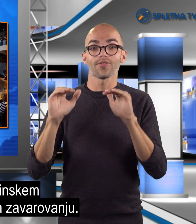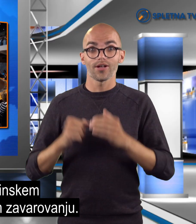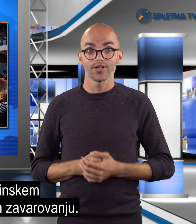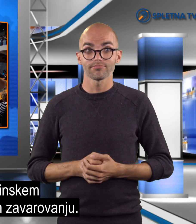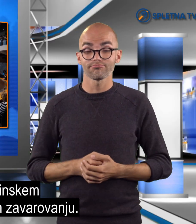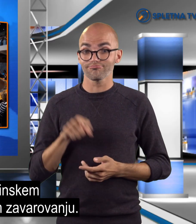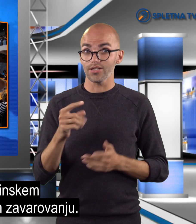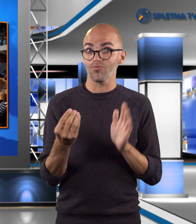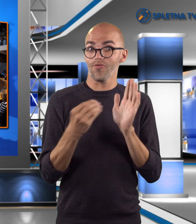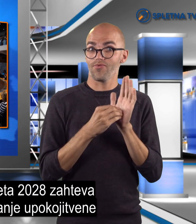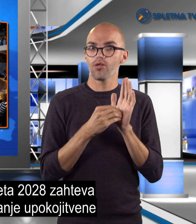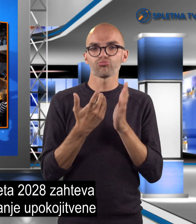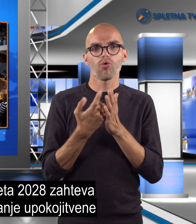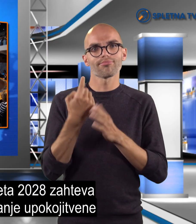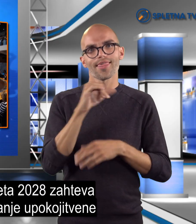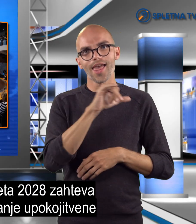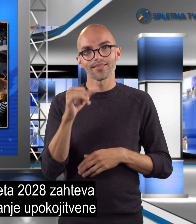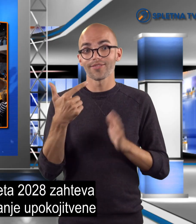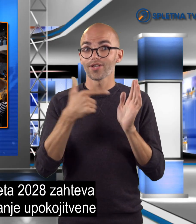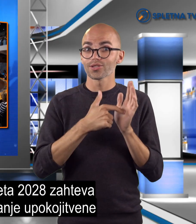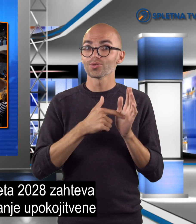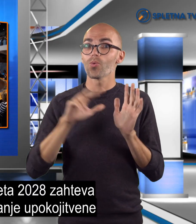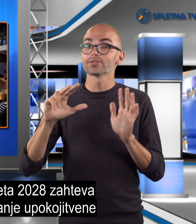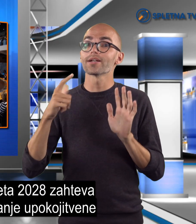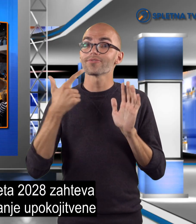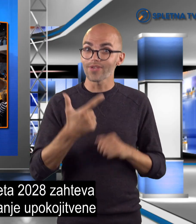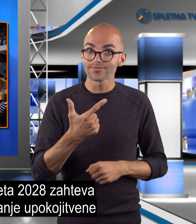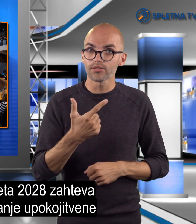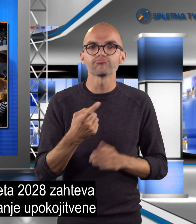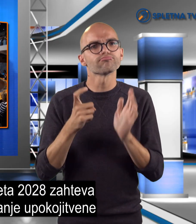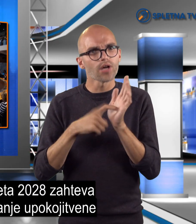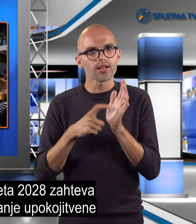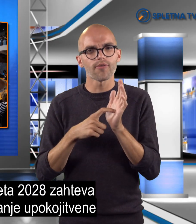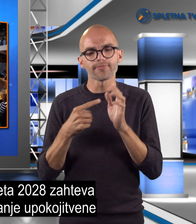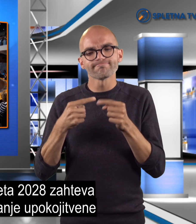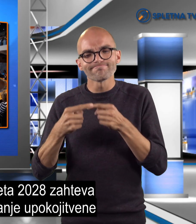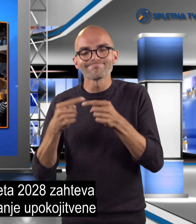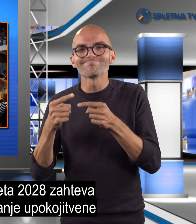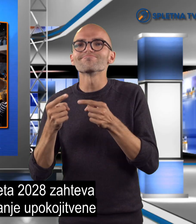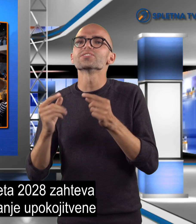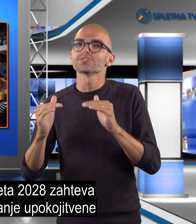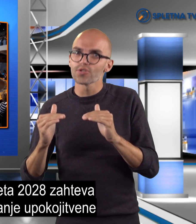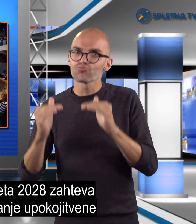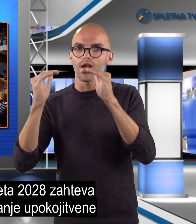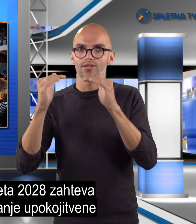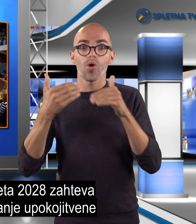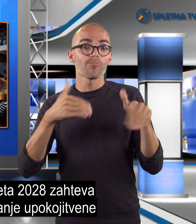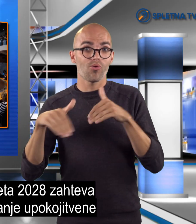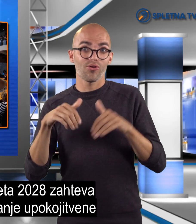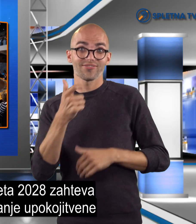zavarovanju. Z novelo se od leta 2028 zahteva postopno zviševanje upokojitvene starosti